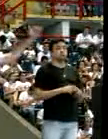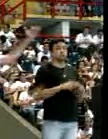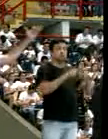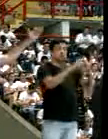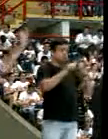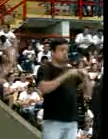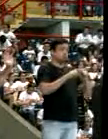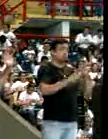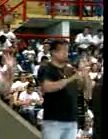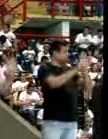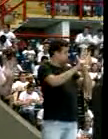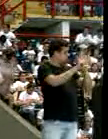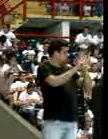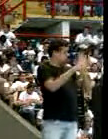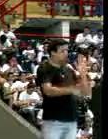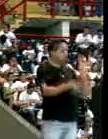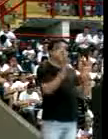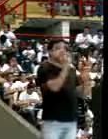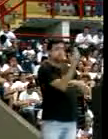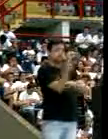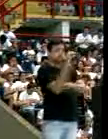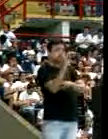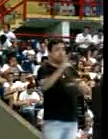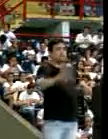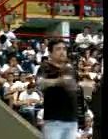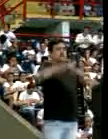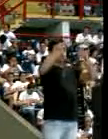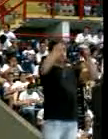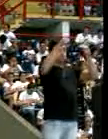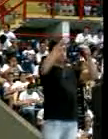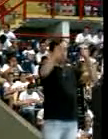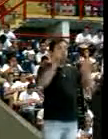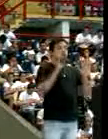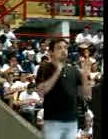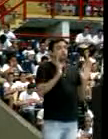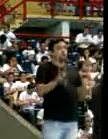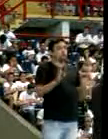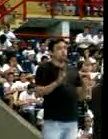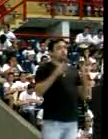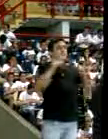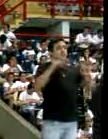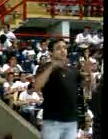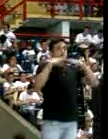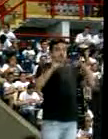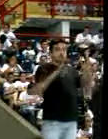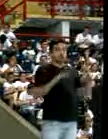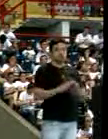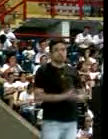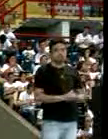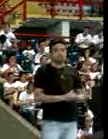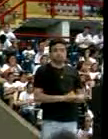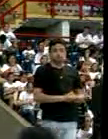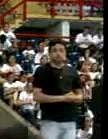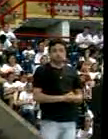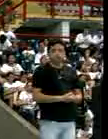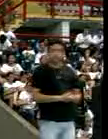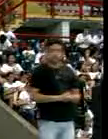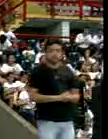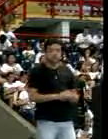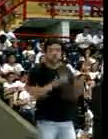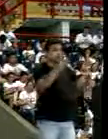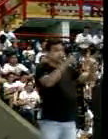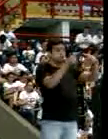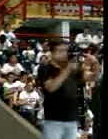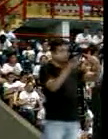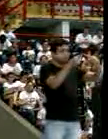o Código Florestal brasileiro melhorou muito a questão do meio ambiente. Duas